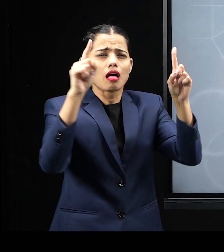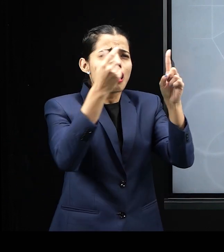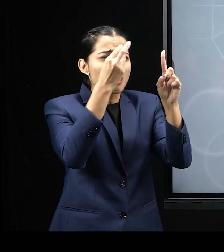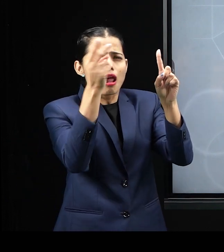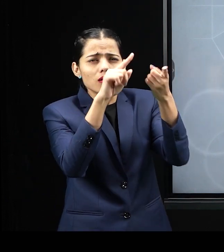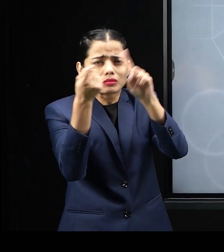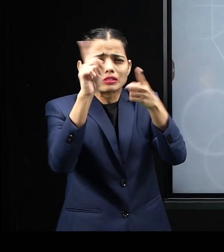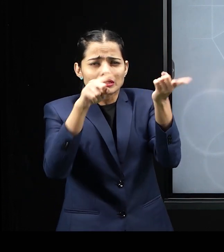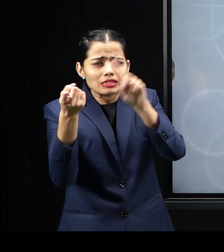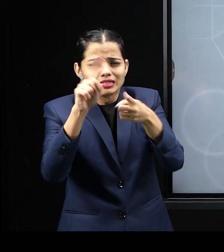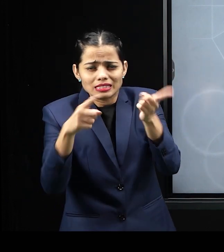ಯೂಕ್ಲಿಡ್ನ ಡಿವಿಷನ್ ಅಲ್ಗಾರಿದಮ್.